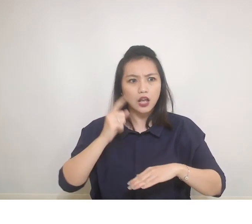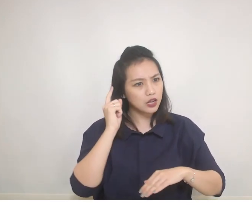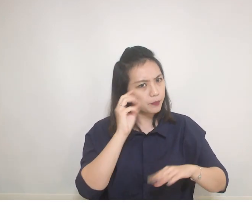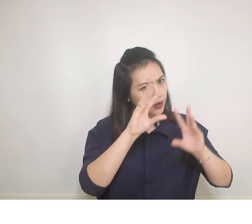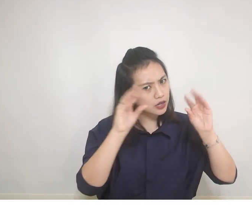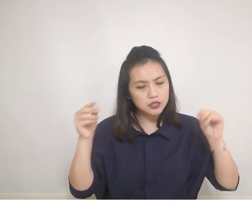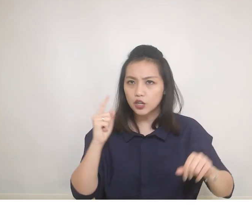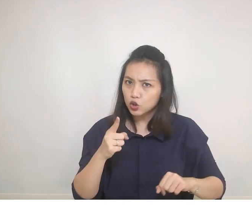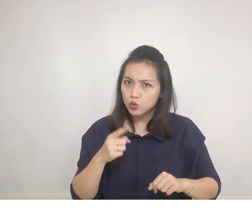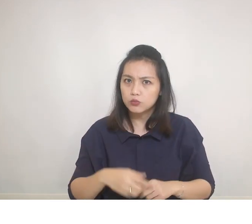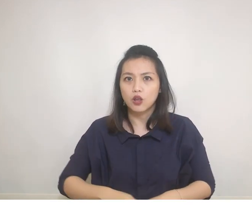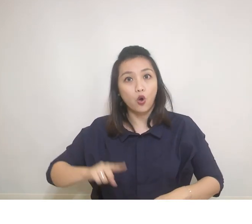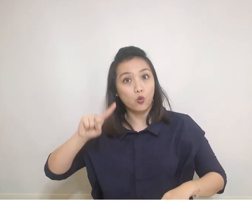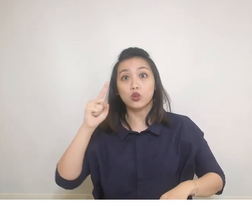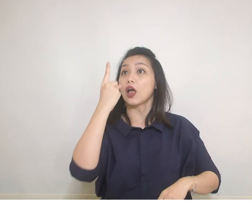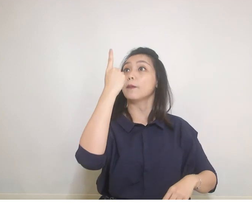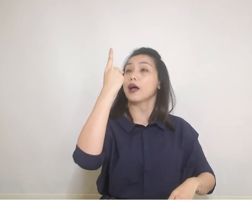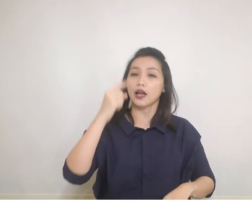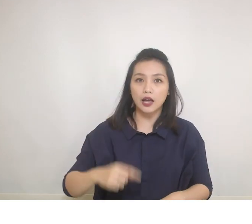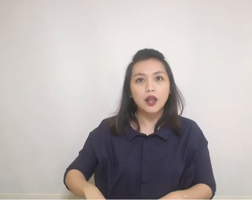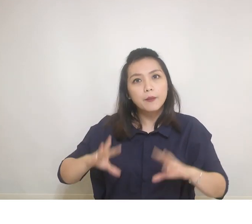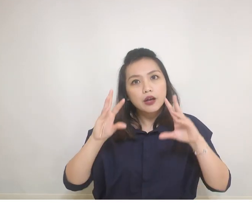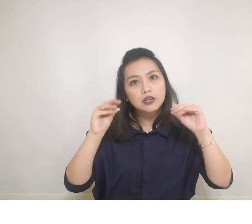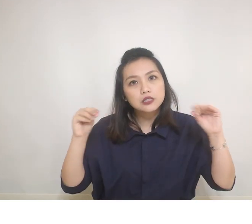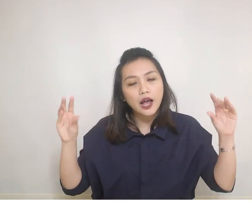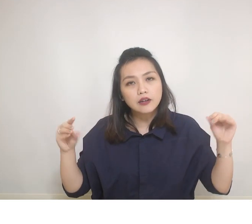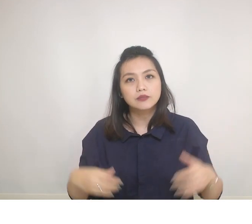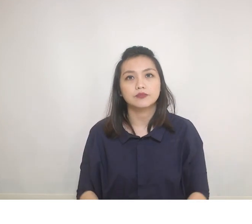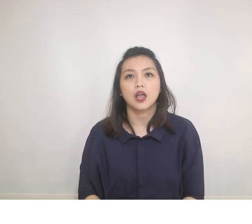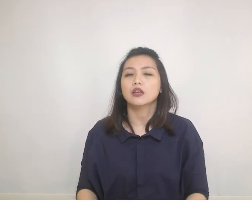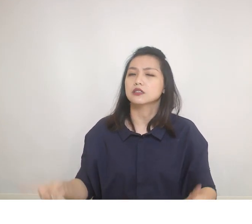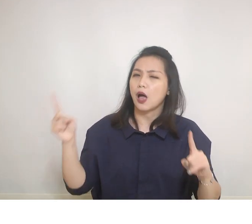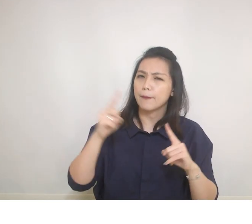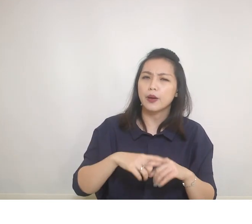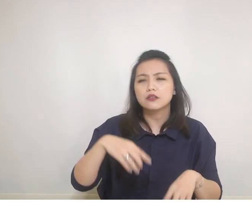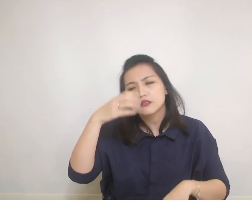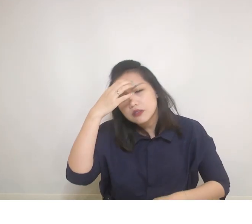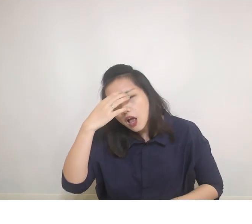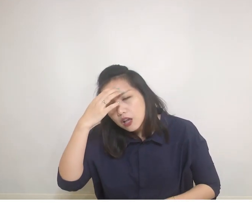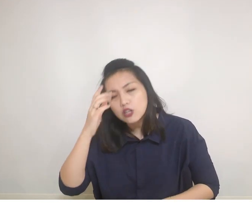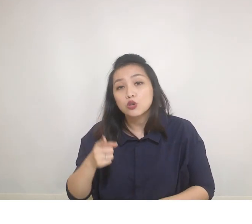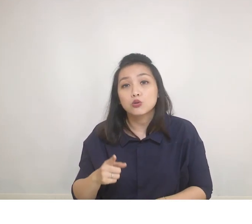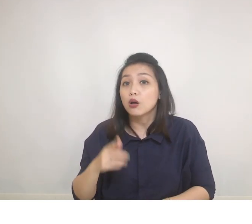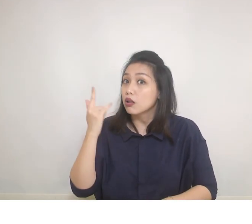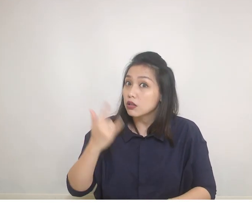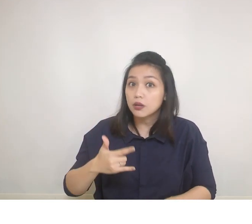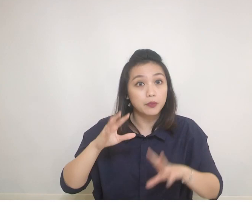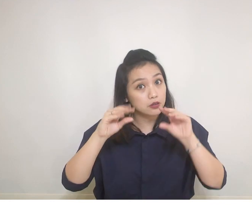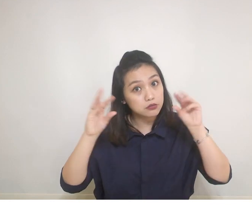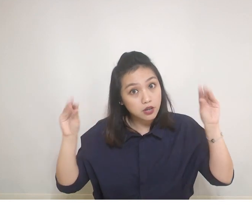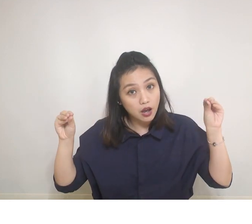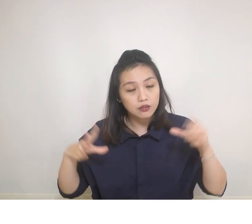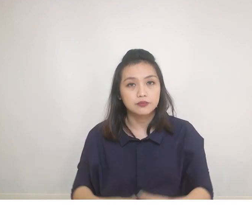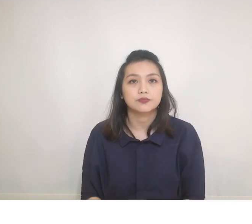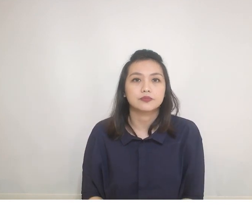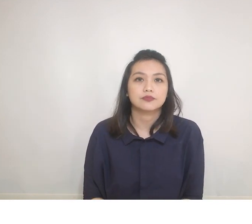Yang mau saya tambahkan ya sebenarnya dari awal pernikahan karena kebiasaan istri saya yang workaholic itu buat saya tuh